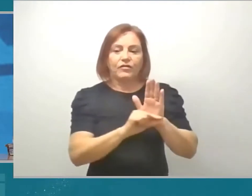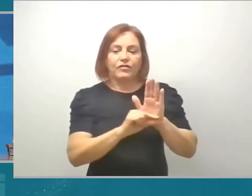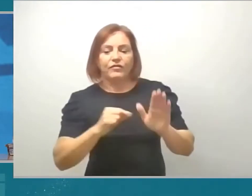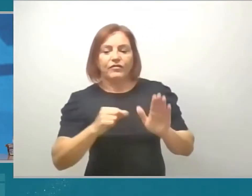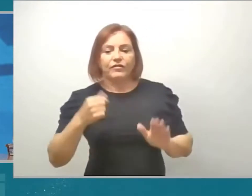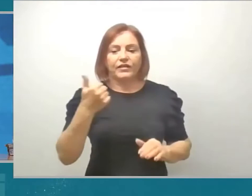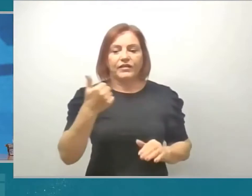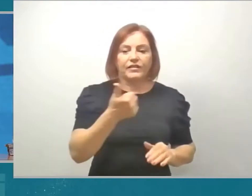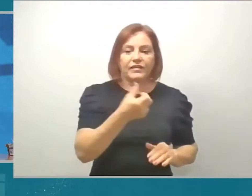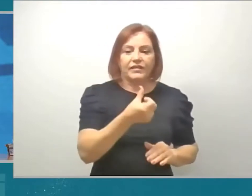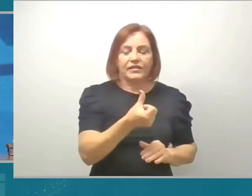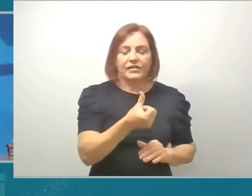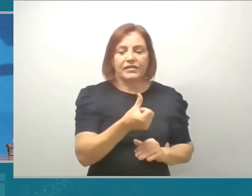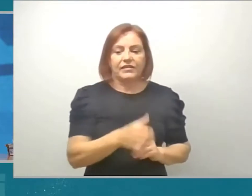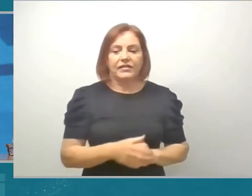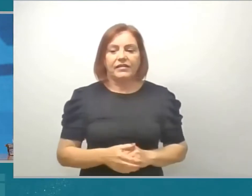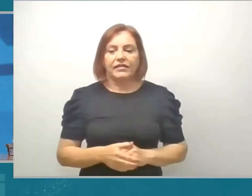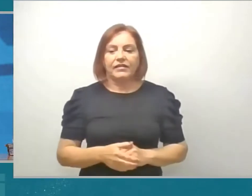Mateus